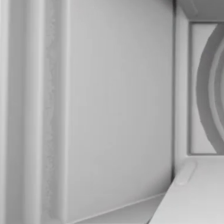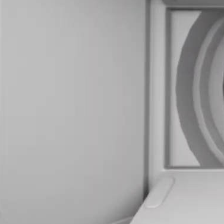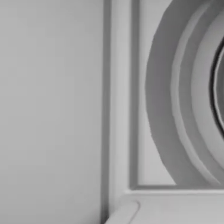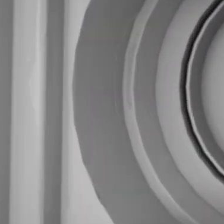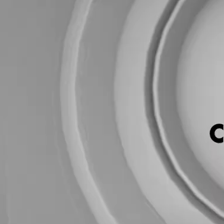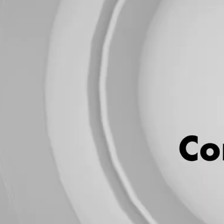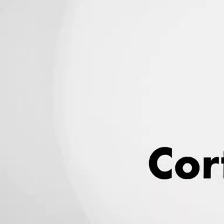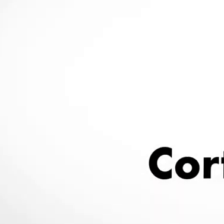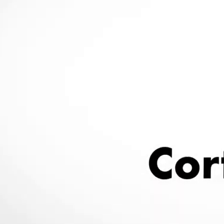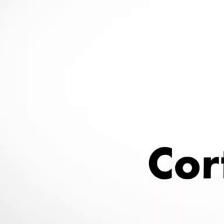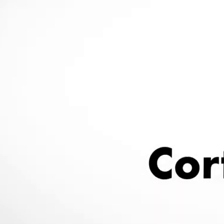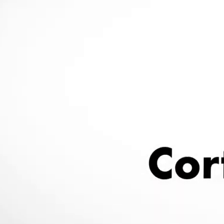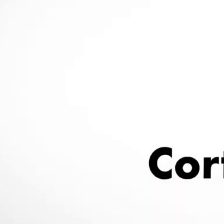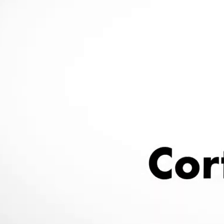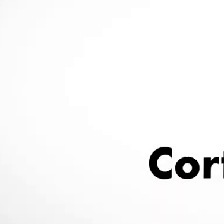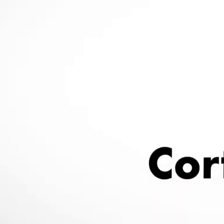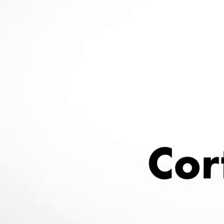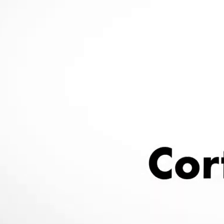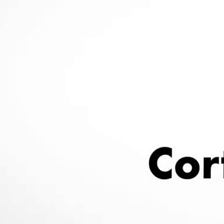Música